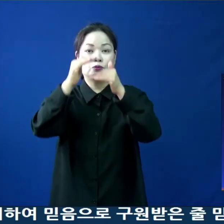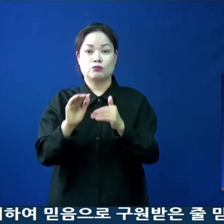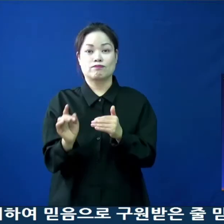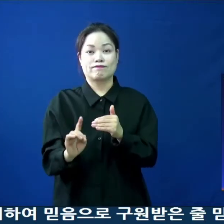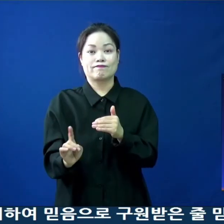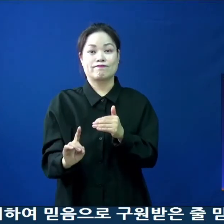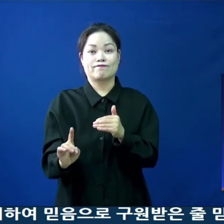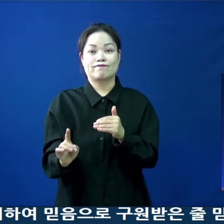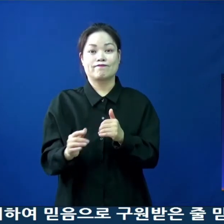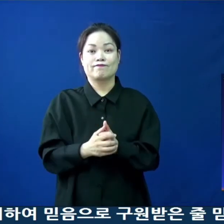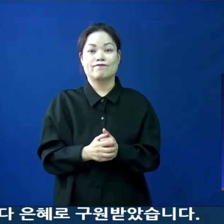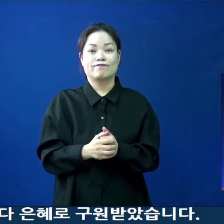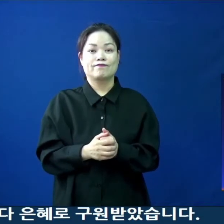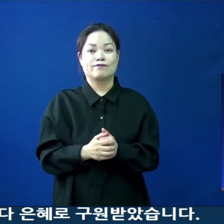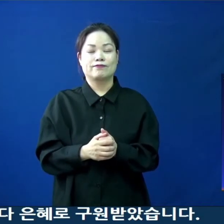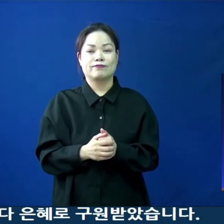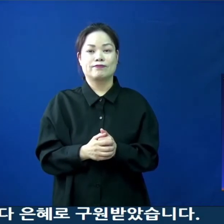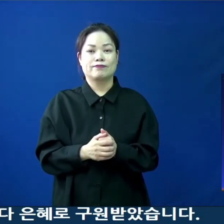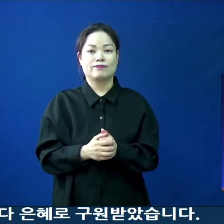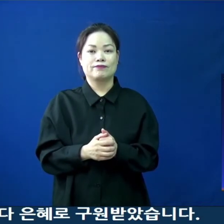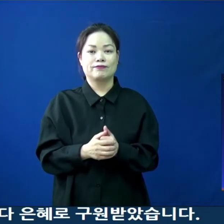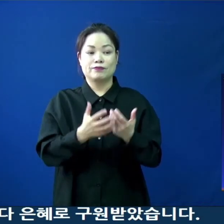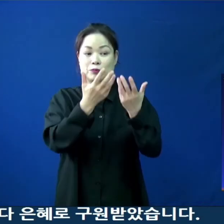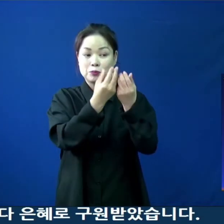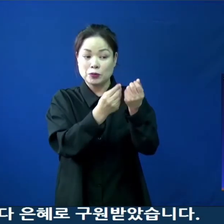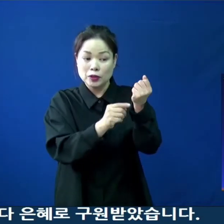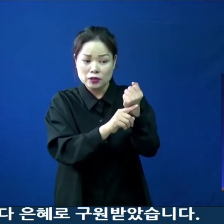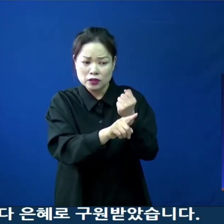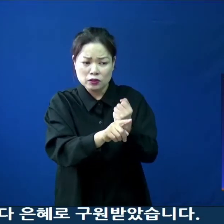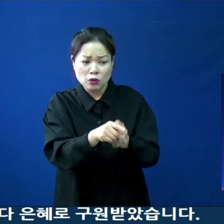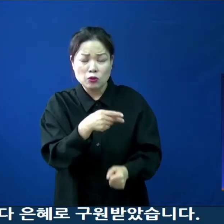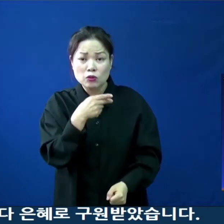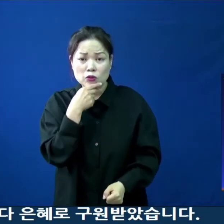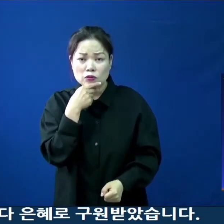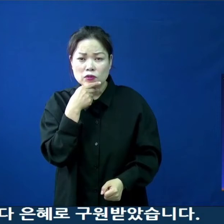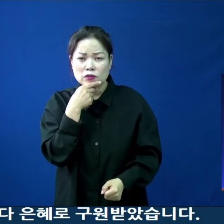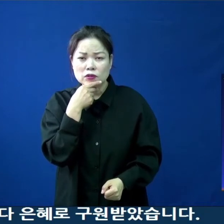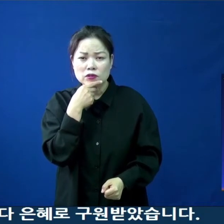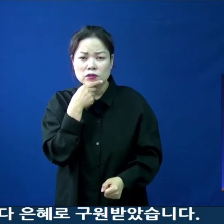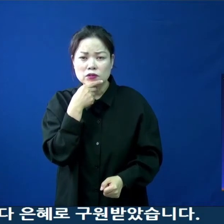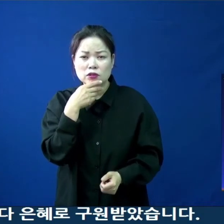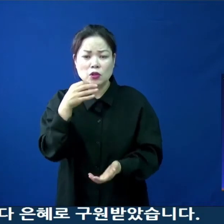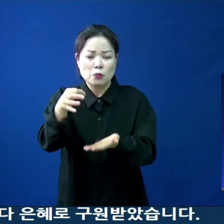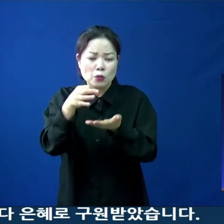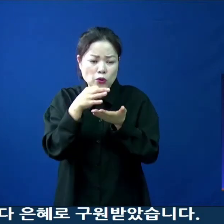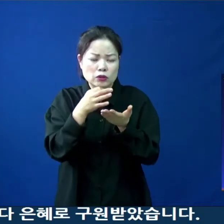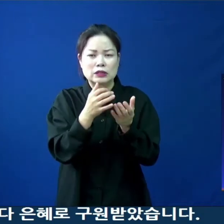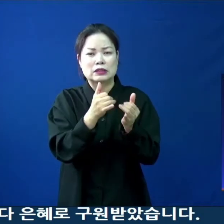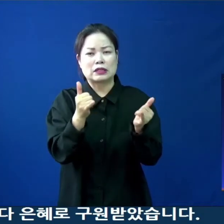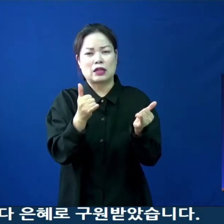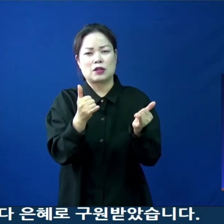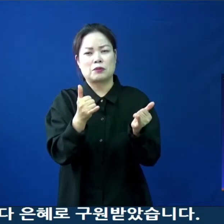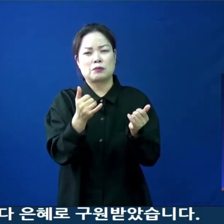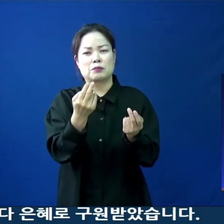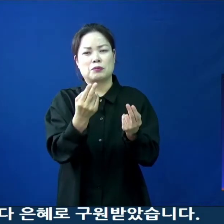무엇을 비유합니까? 바로 일한 것이 없음에도 보수를 받는 자에 비유하지